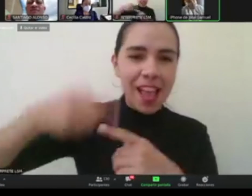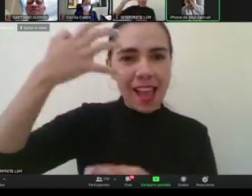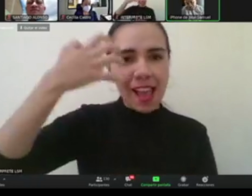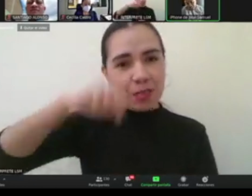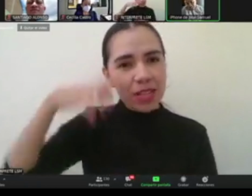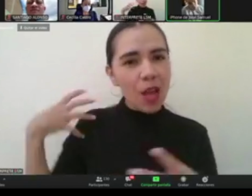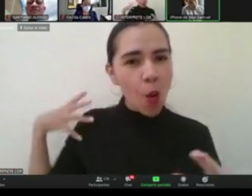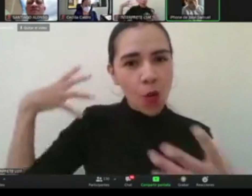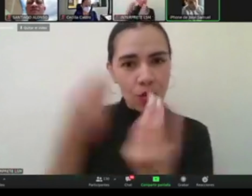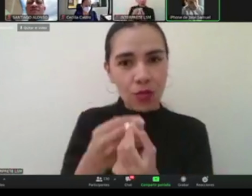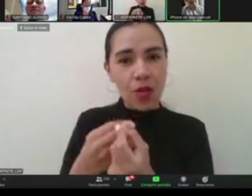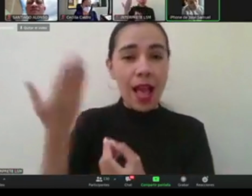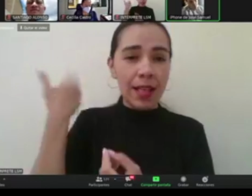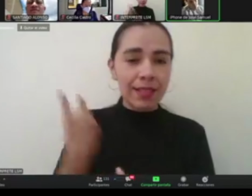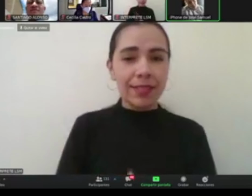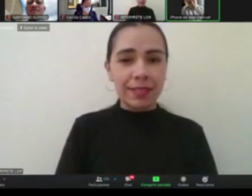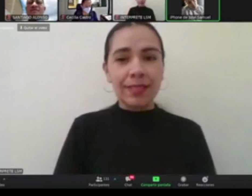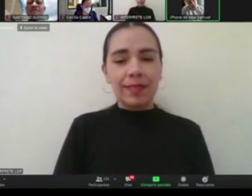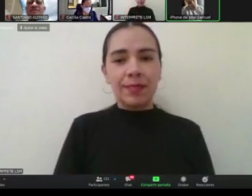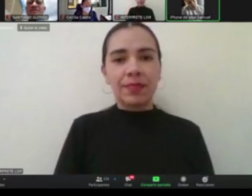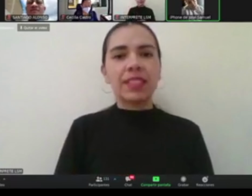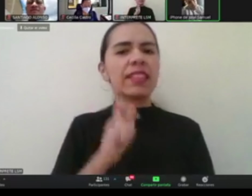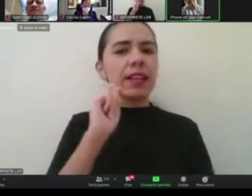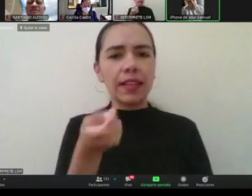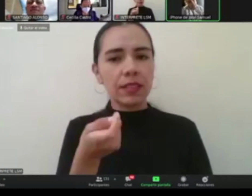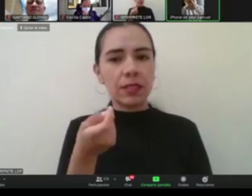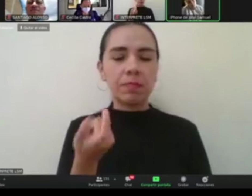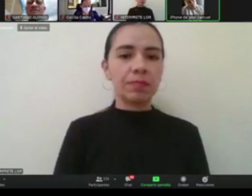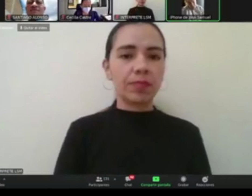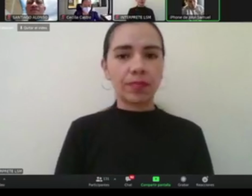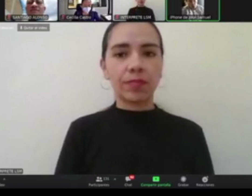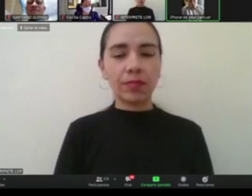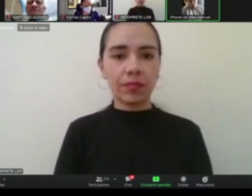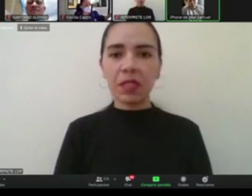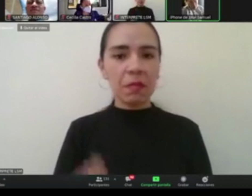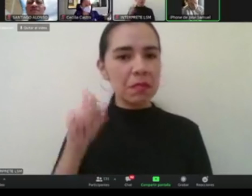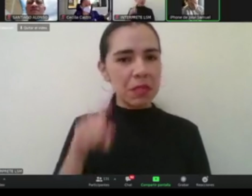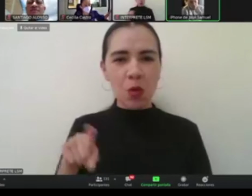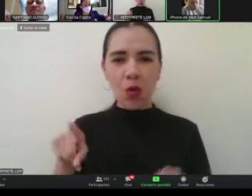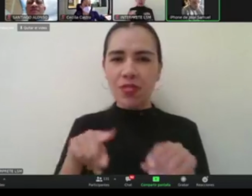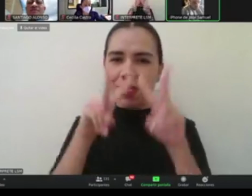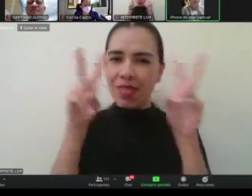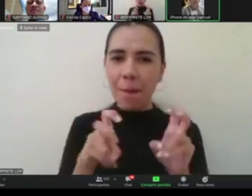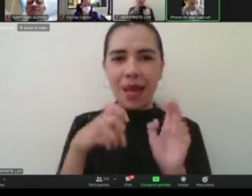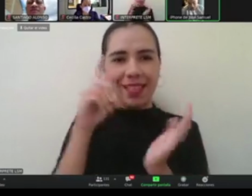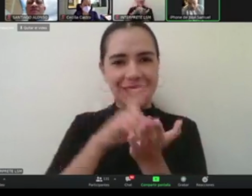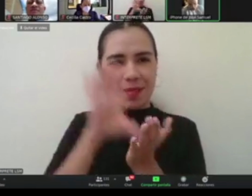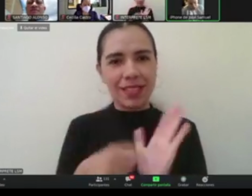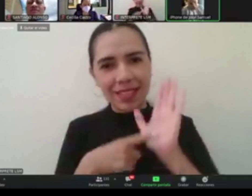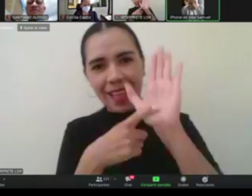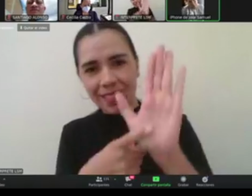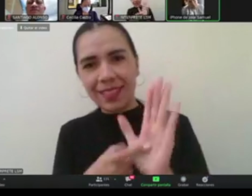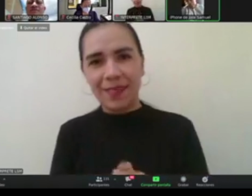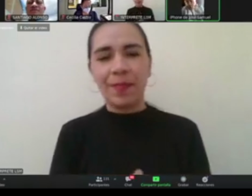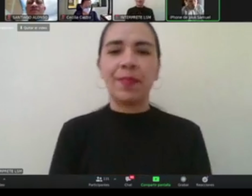Y ese que un día vivió tiene mucho que ver con que presento una situación de discapacidad, como bien decía Marc,